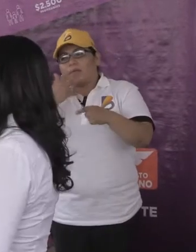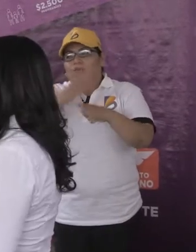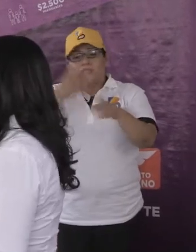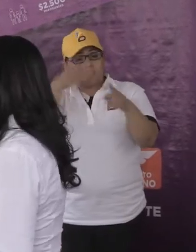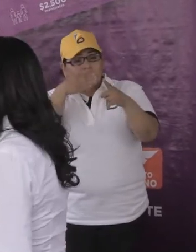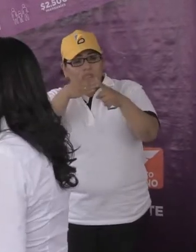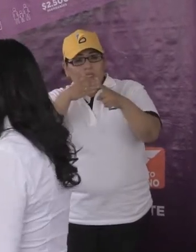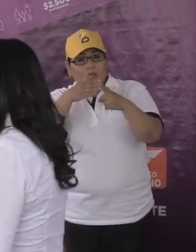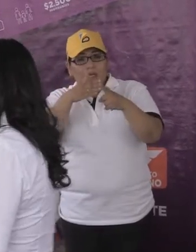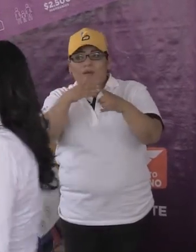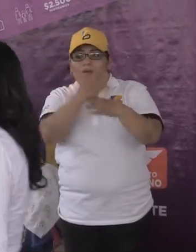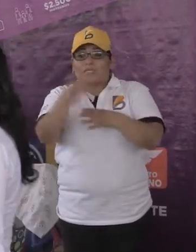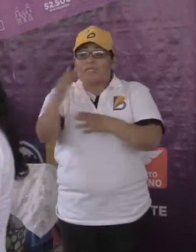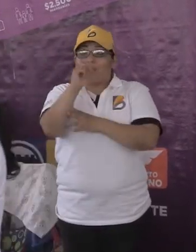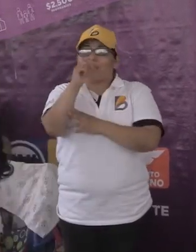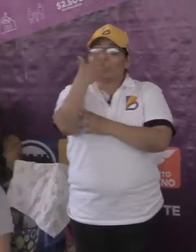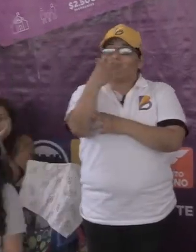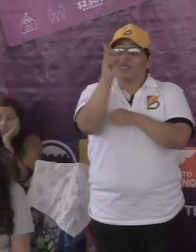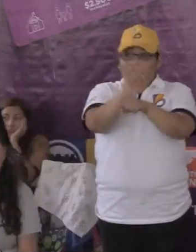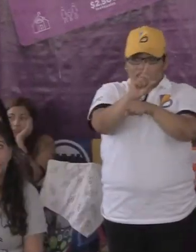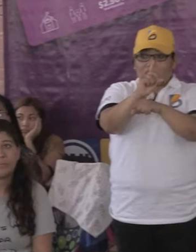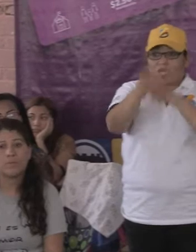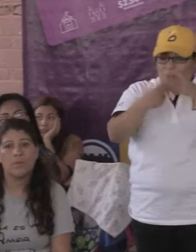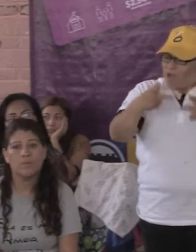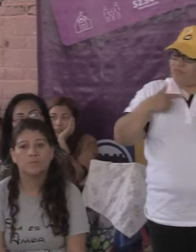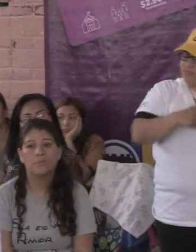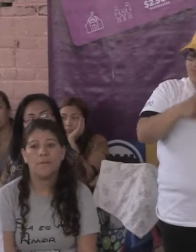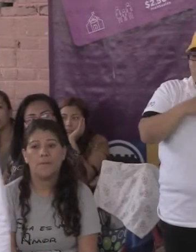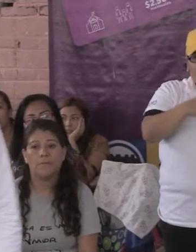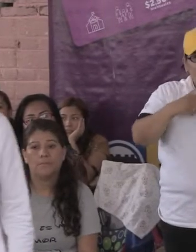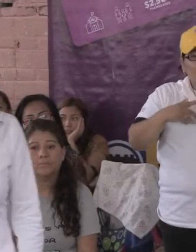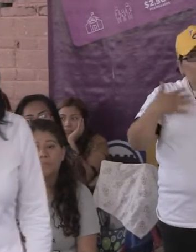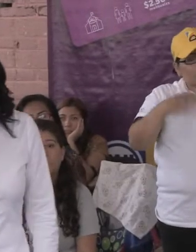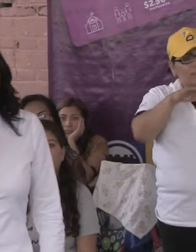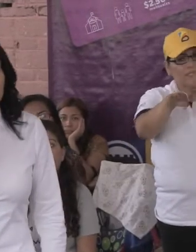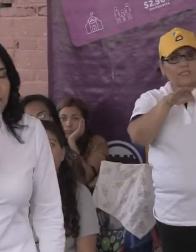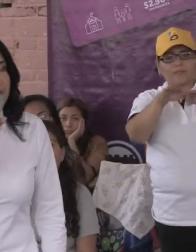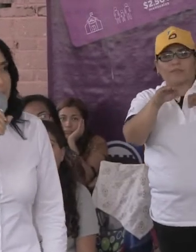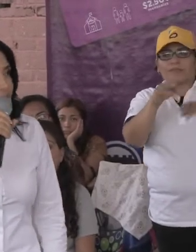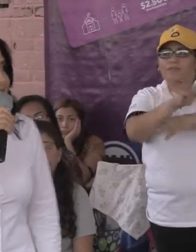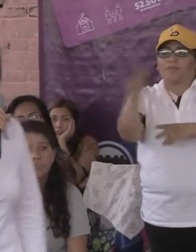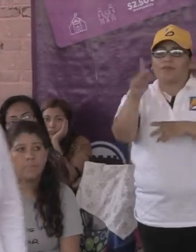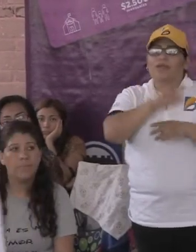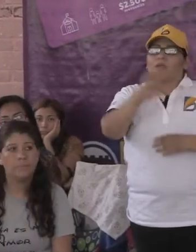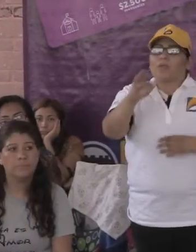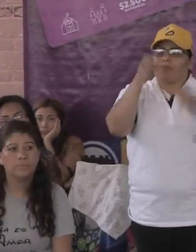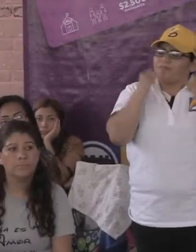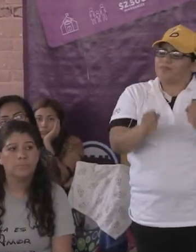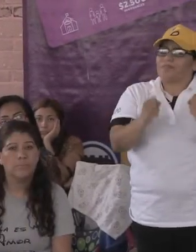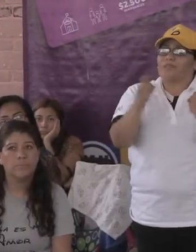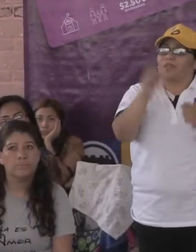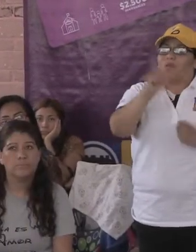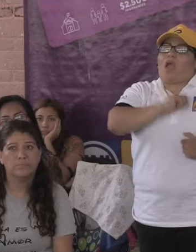a la meta, ya nos quedan menos de 25 días. Vamos con todo, vamos a echarle ganas y ustedes pueden estar seguras.